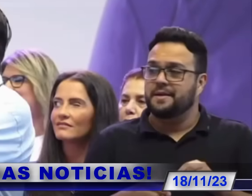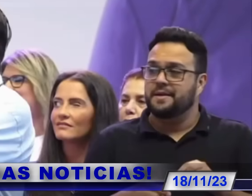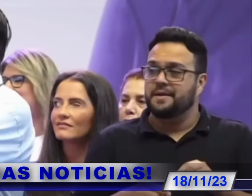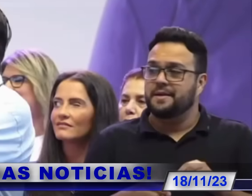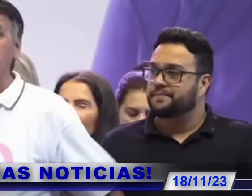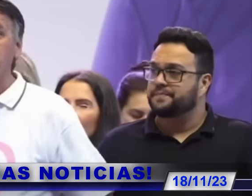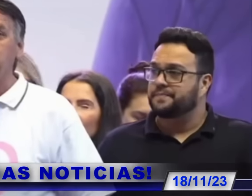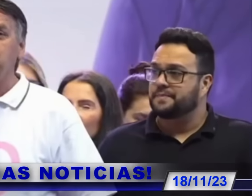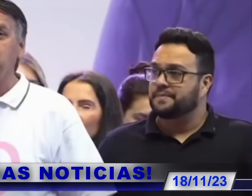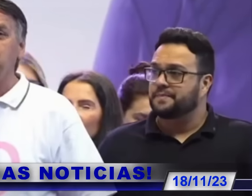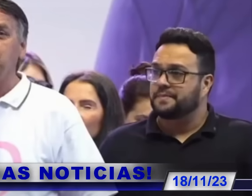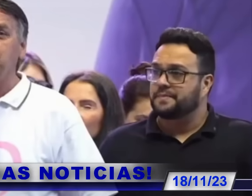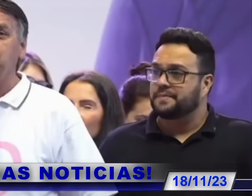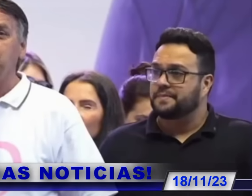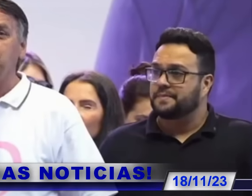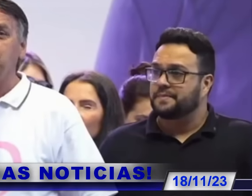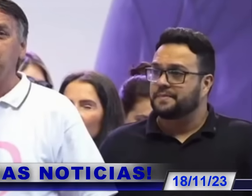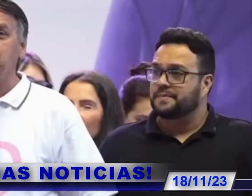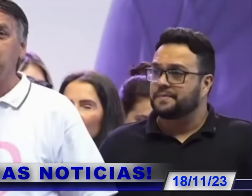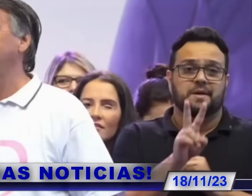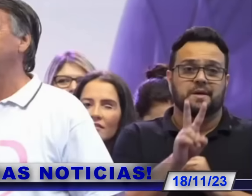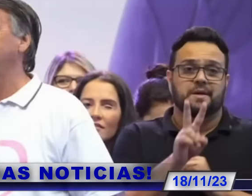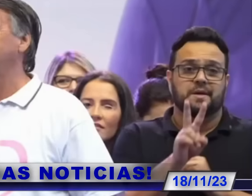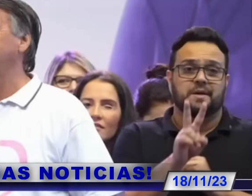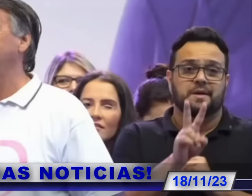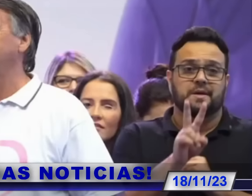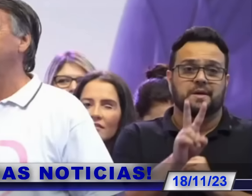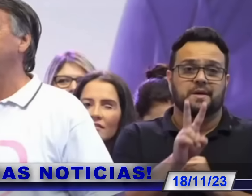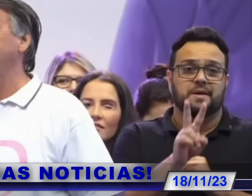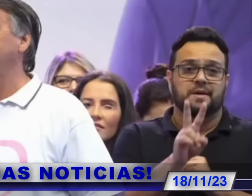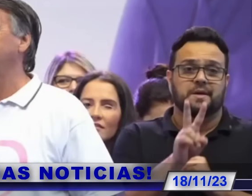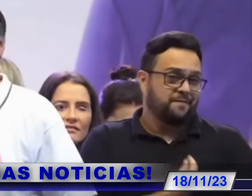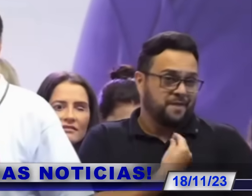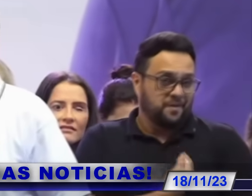O nosso querido Vitorino.